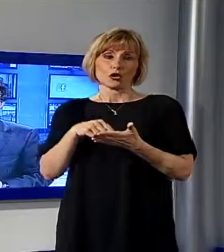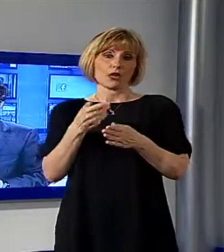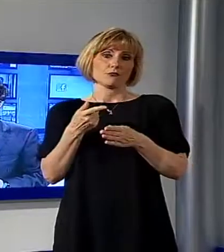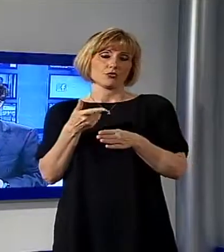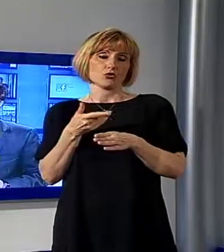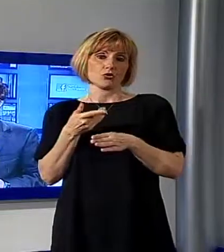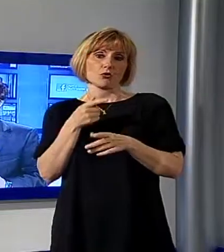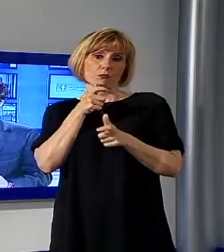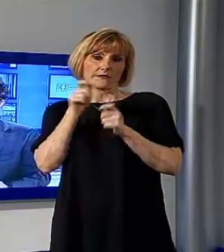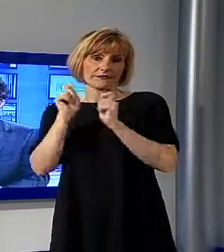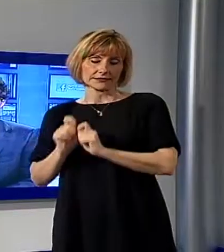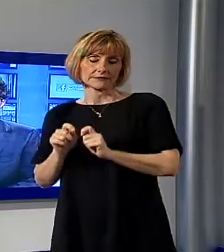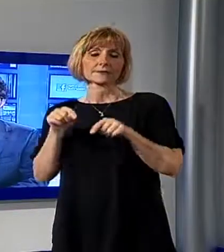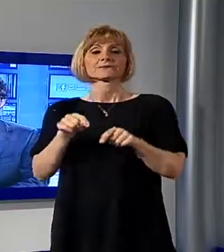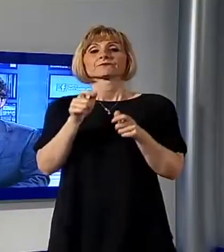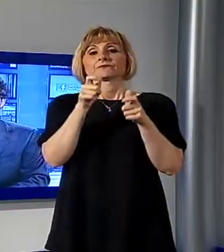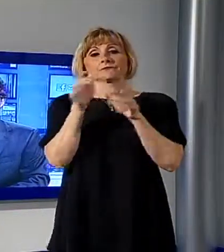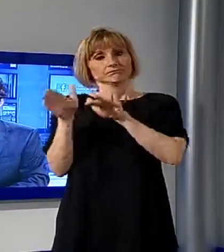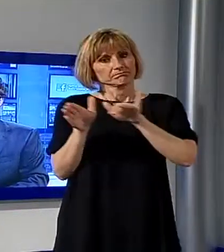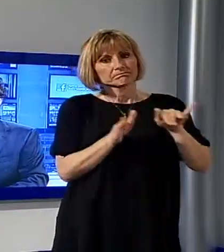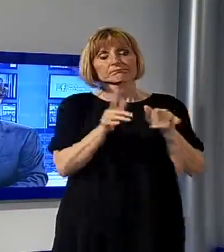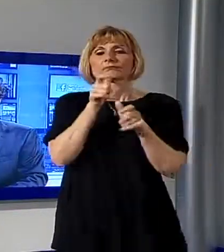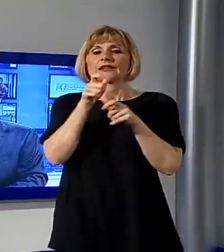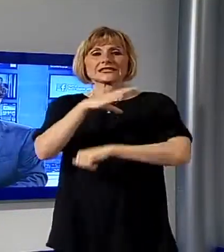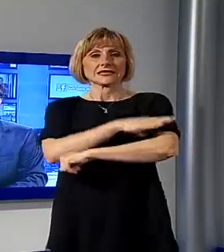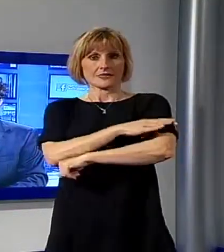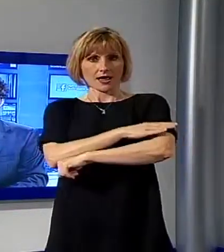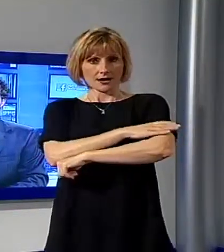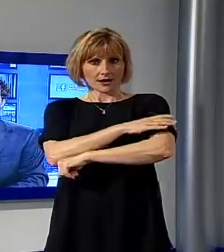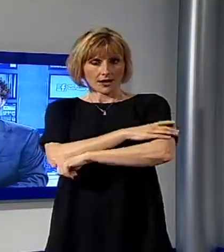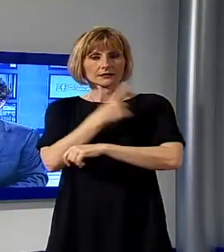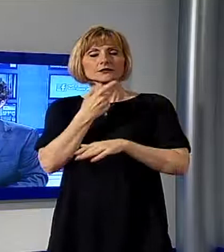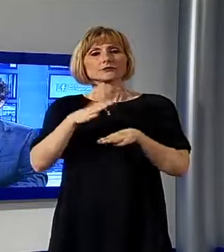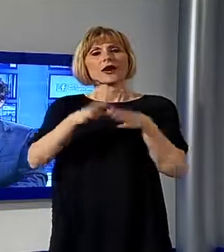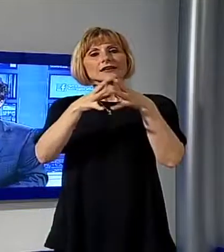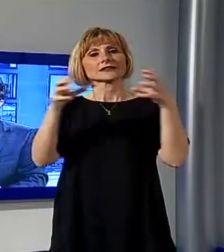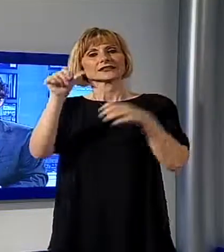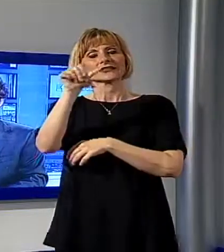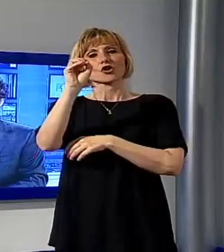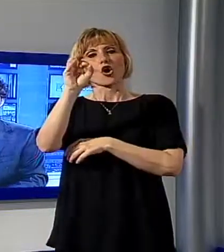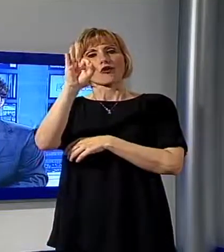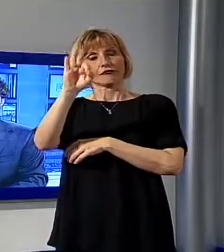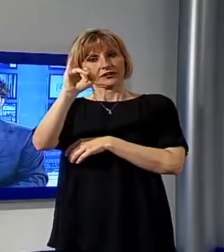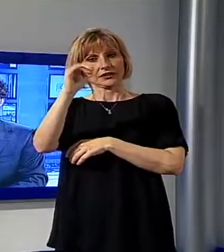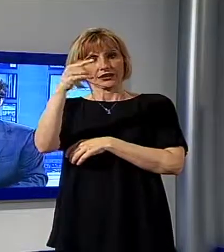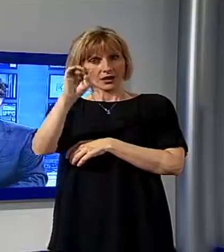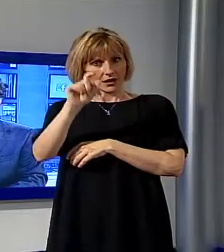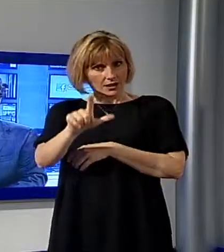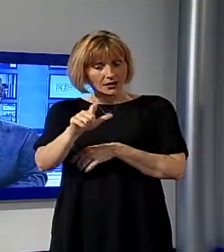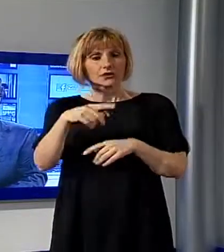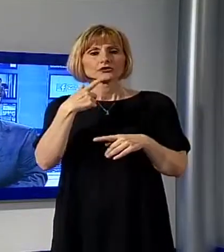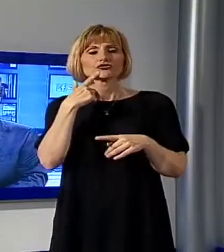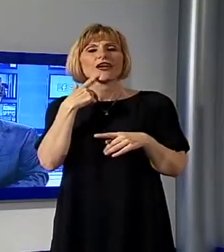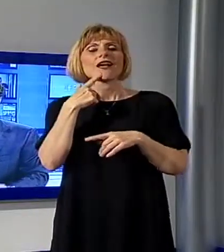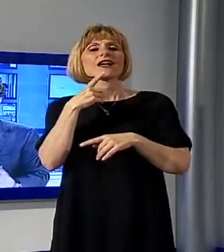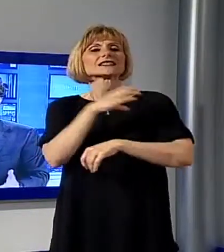Classica Music Festival. Parliamo adesso di sindacati e di un'azienda, la Sofidel, perché ci sono i sindacati nazionali ed